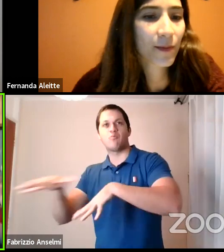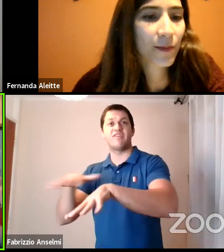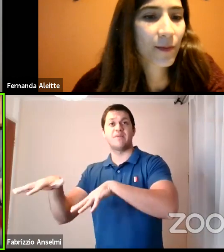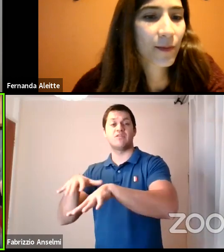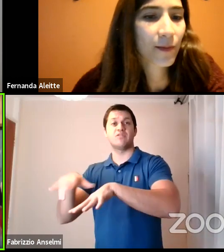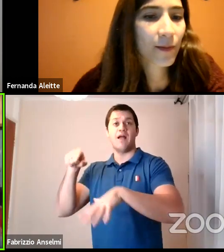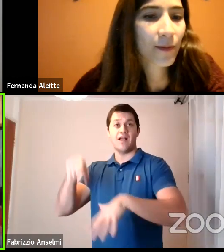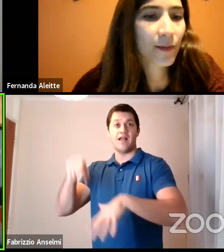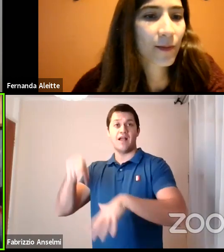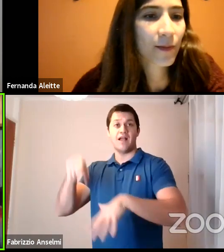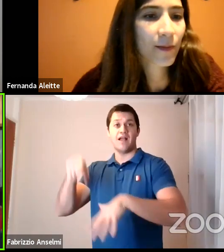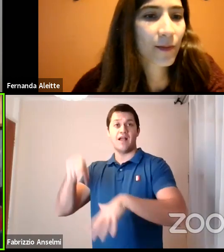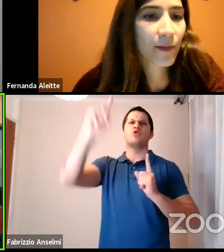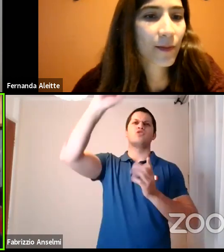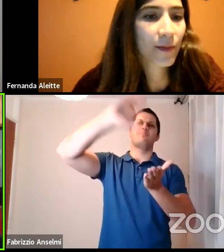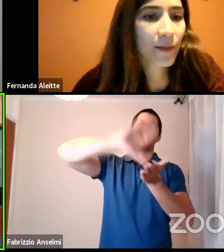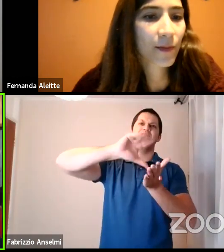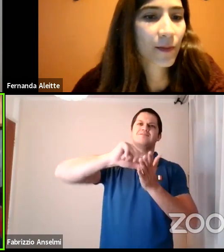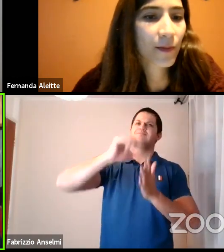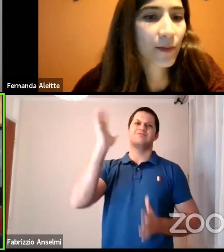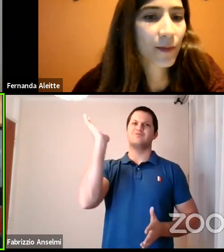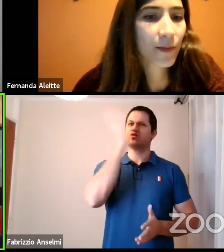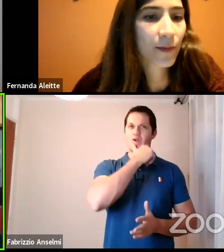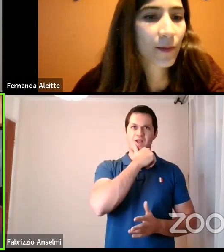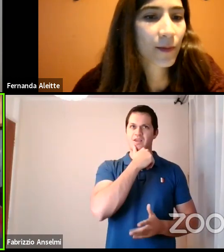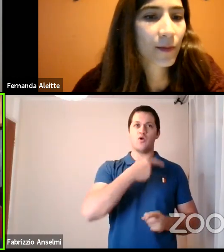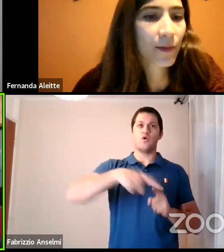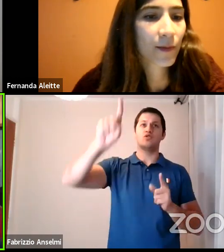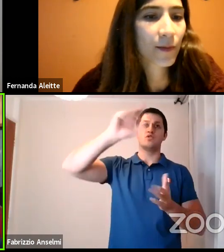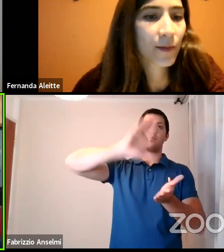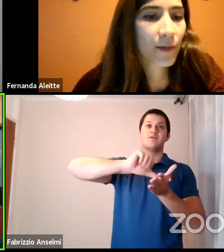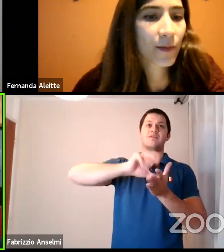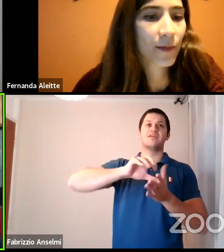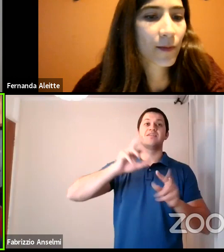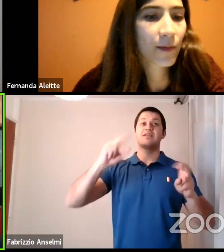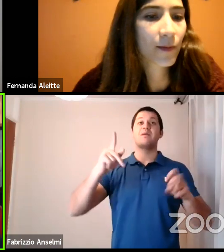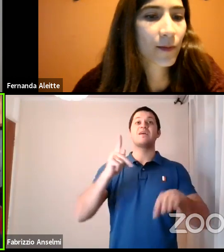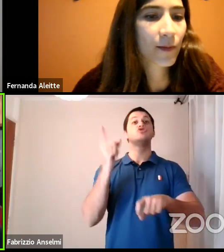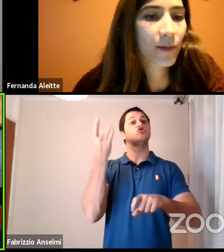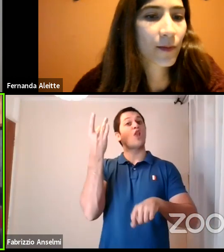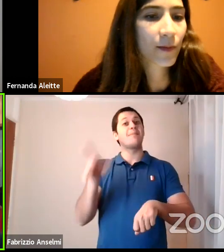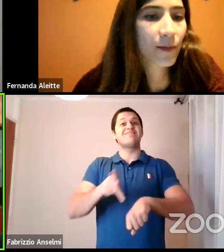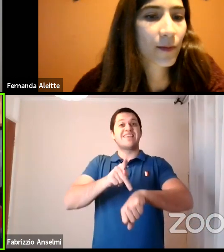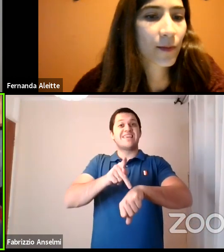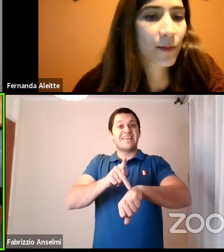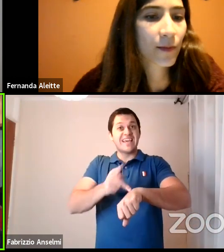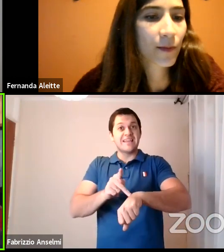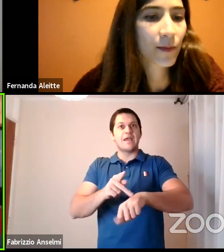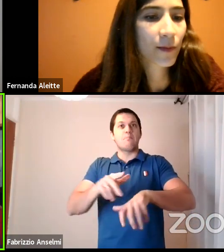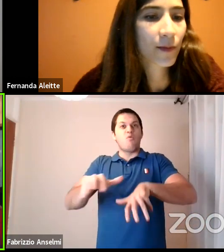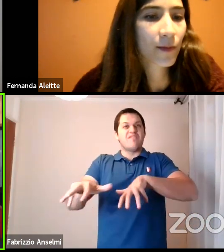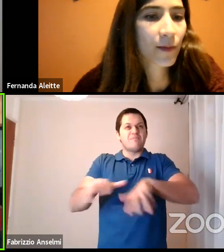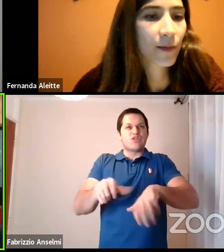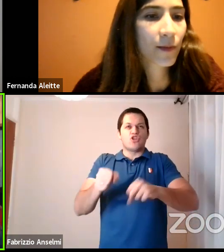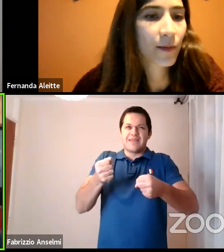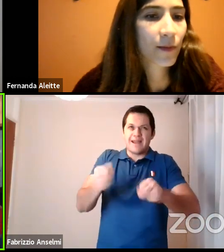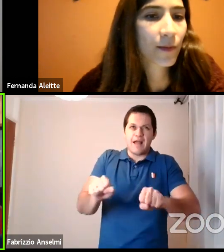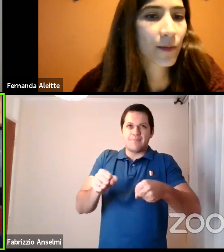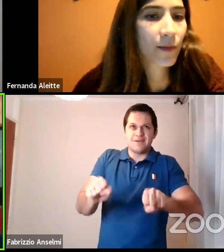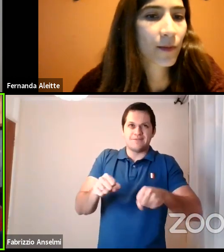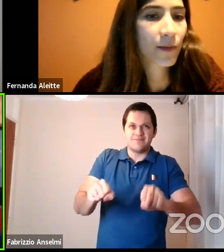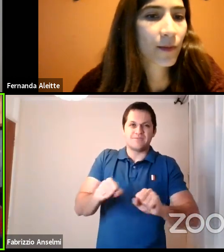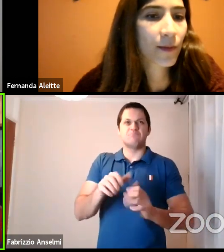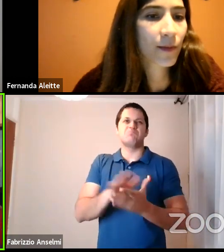esas cosas no tienen nada que ver, ¿ya? En otros países hacen kinesioterapia solamente. Tratan pacientes, qué sé yo, ayudan en la marcha,